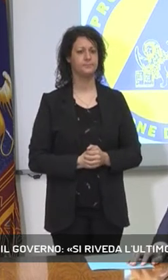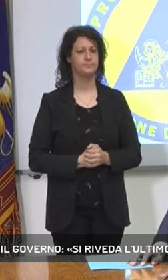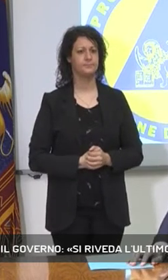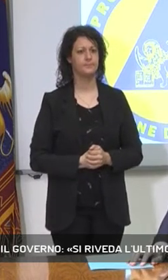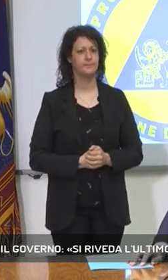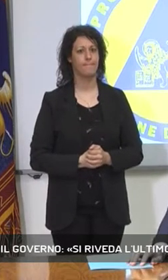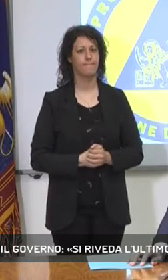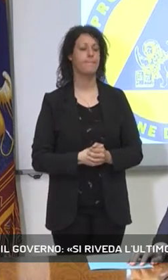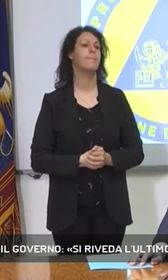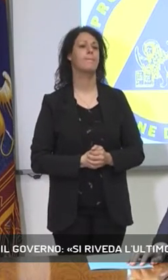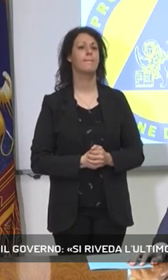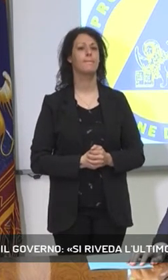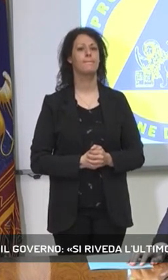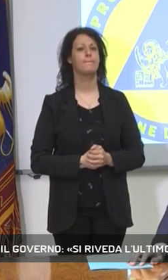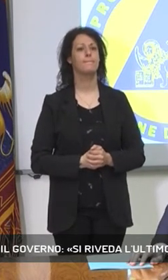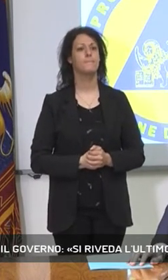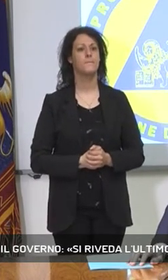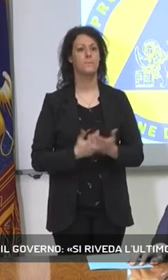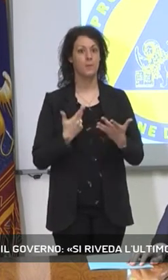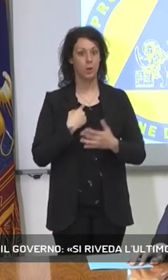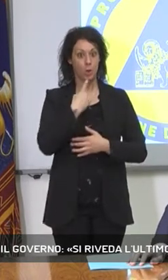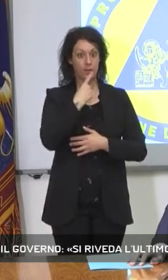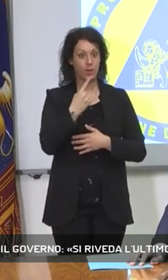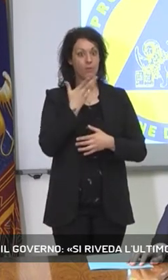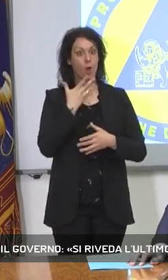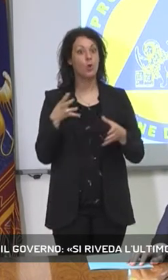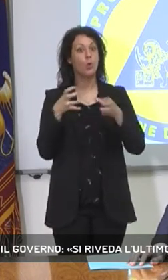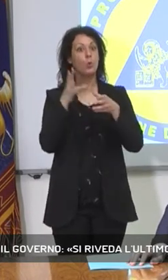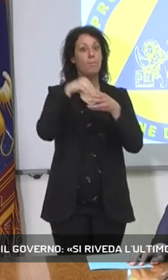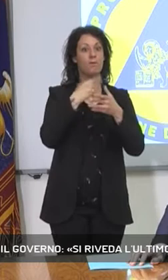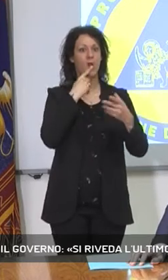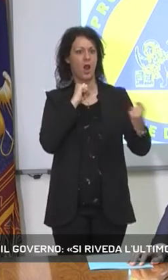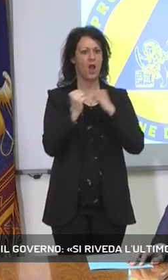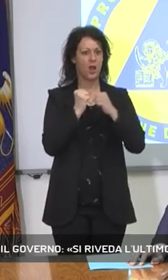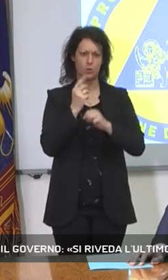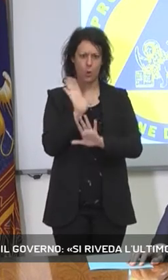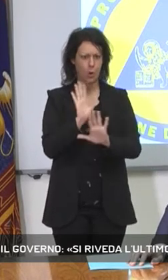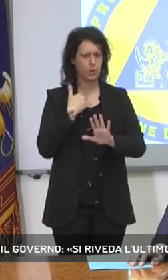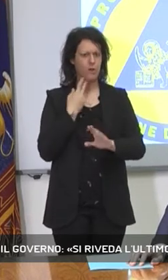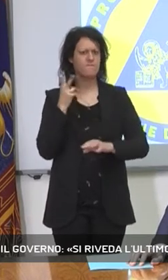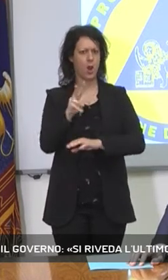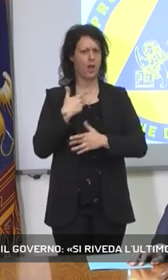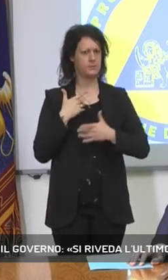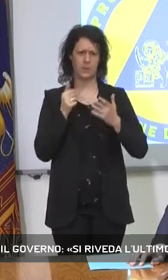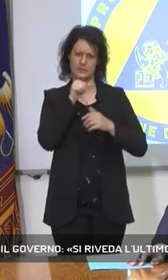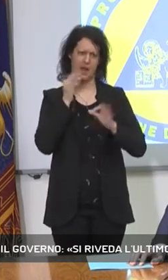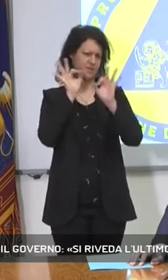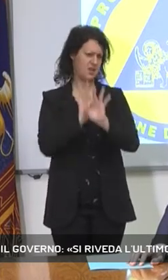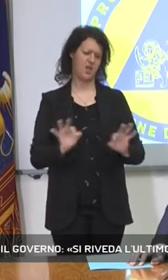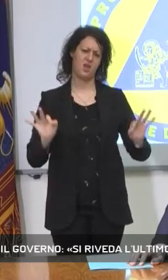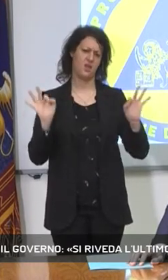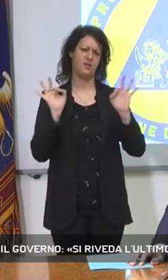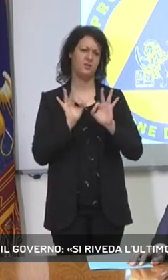che bisogna stare dalla parte di chi fa casino no no io penso che la violenza non serve a nulla però penso anche che se